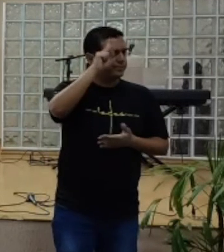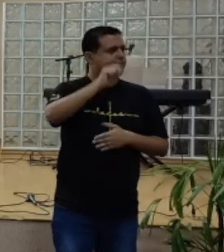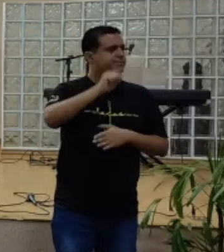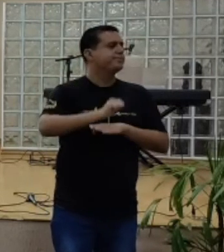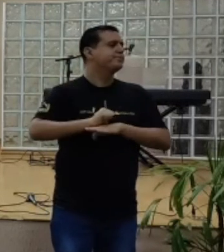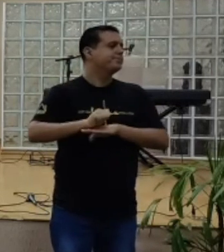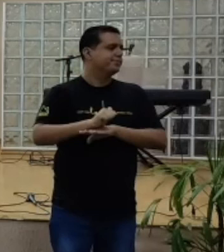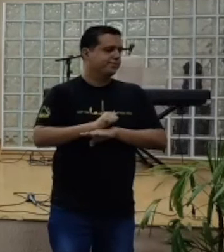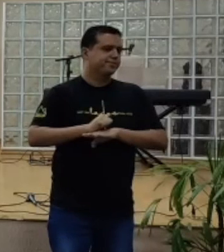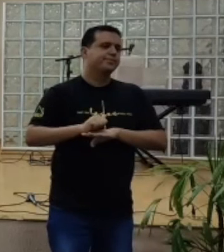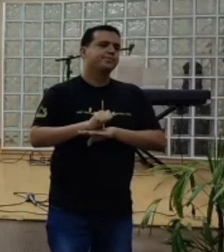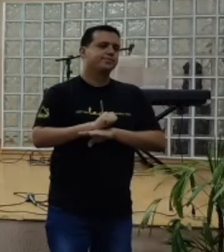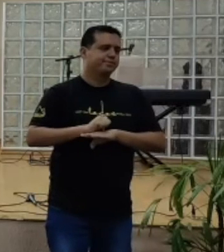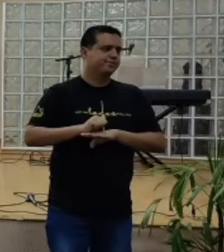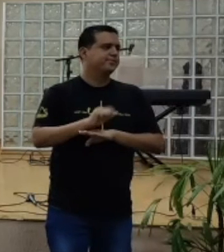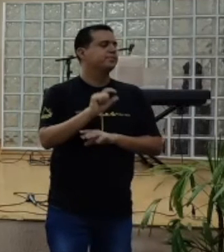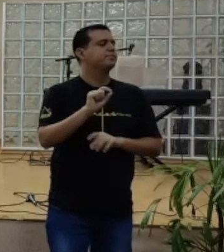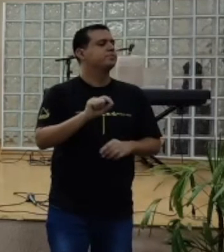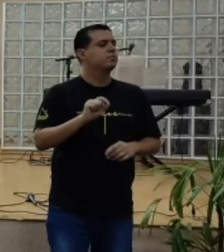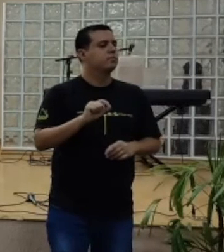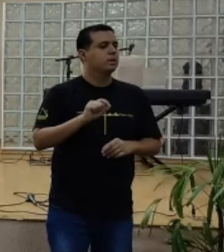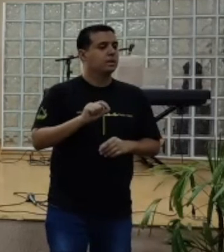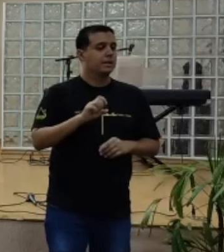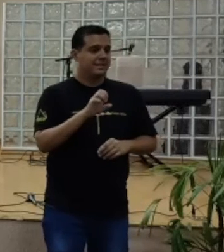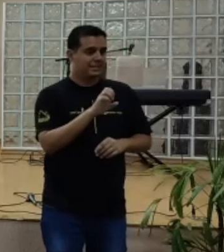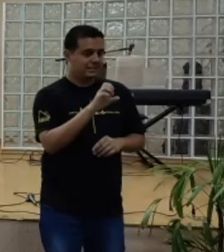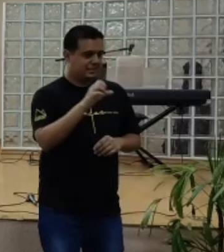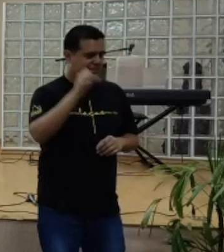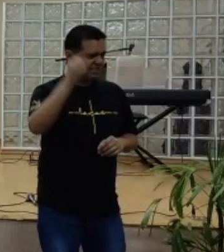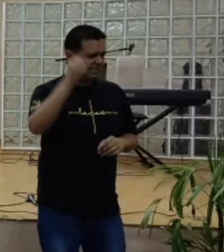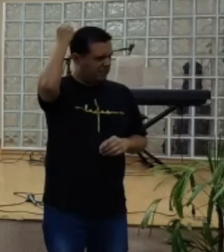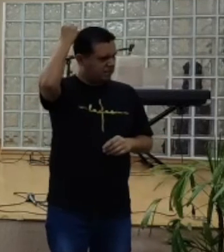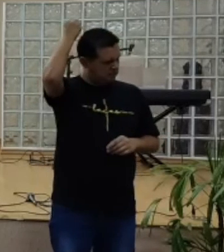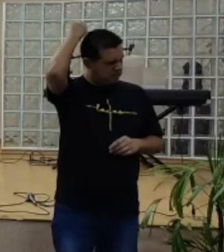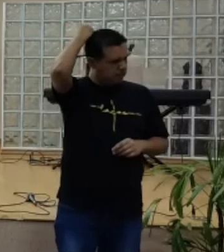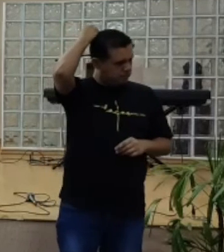que ele trouxe aqui. A história de Sara e Agar.